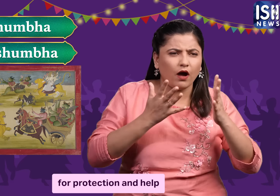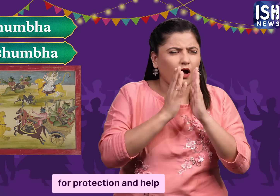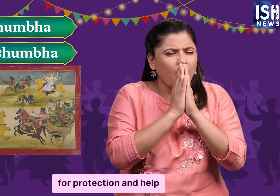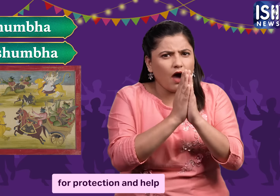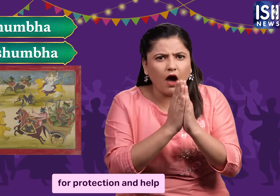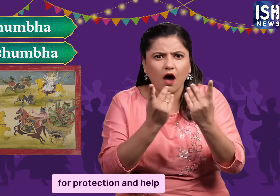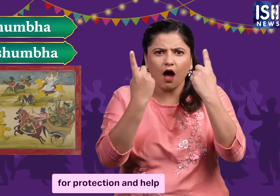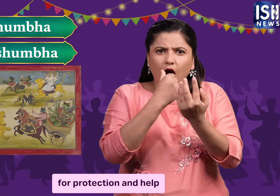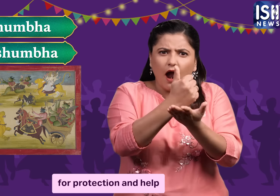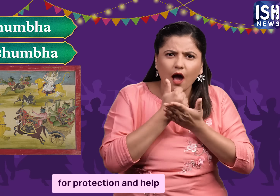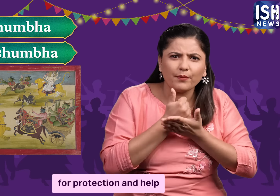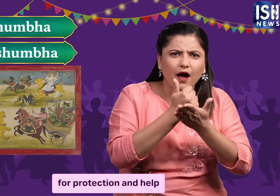थी।